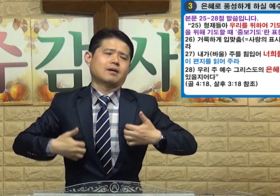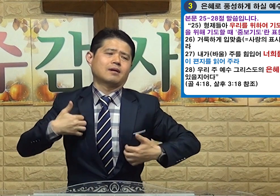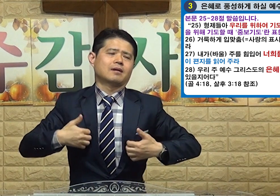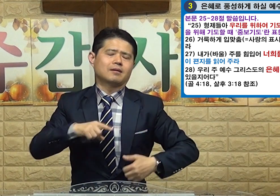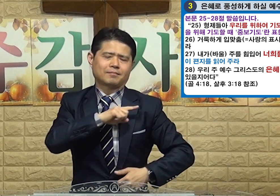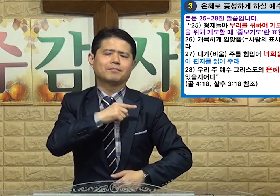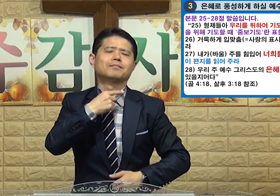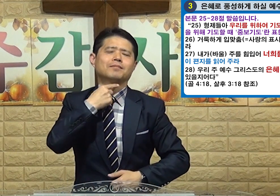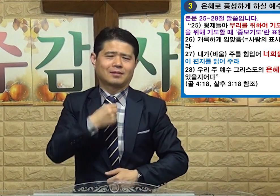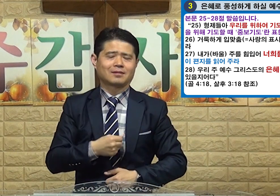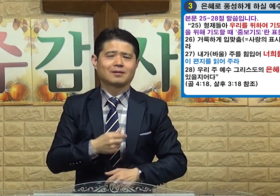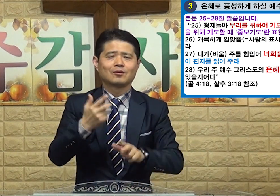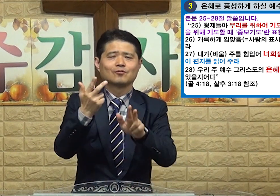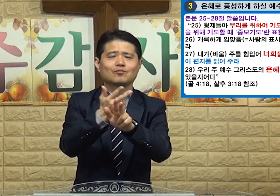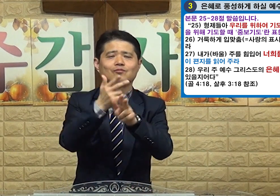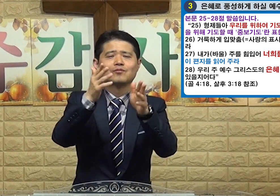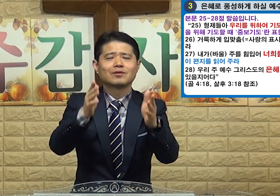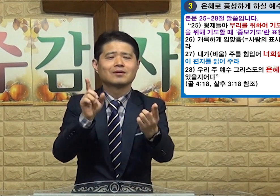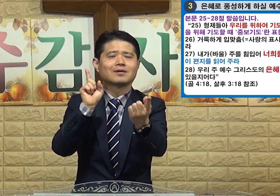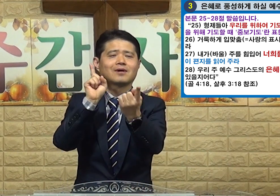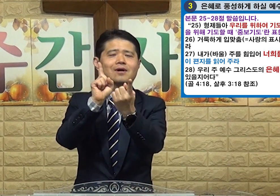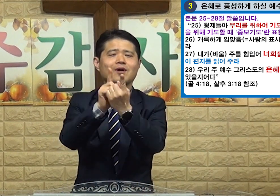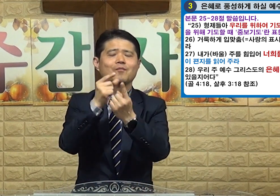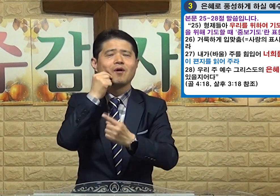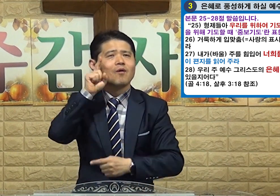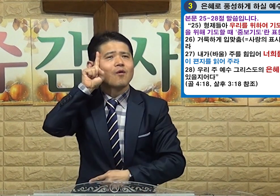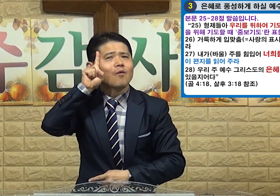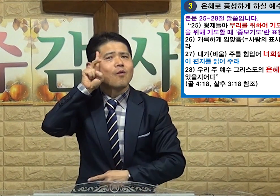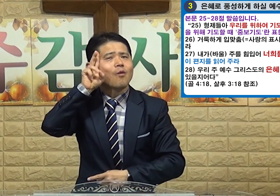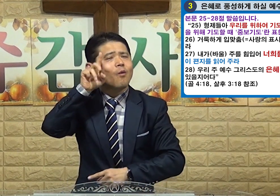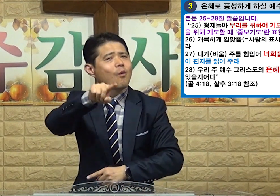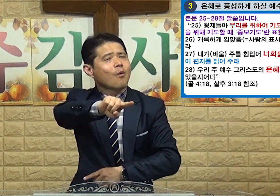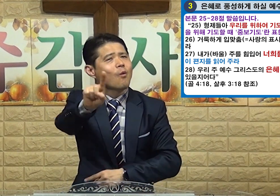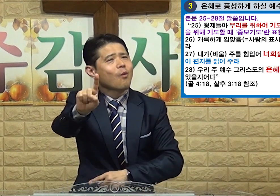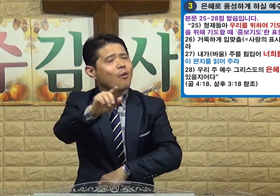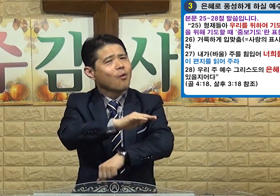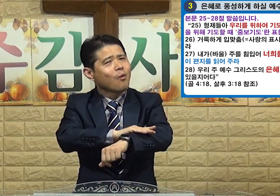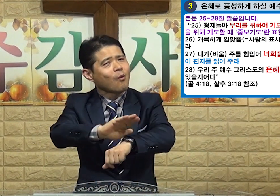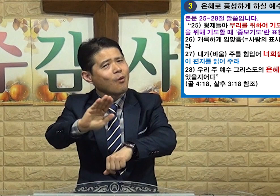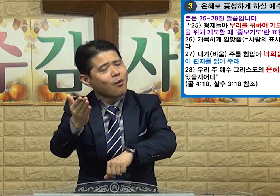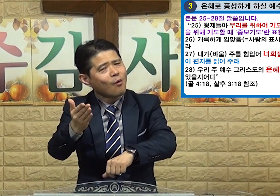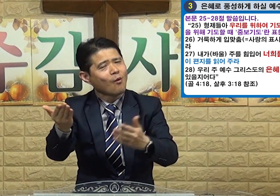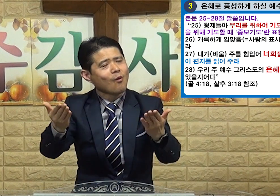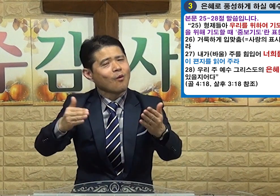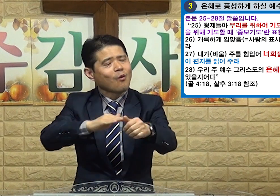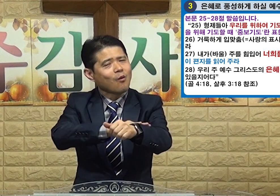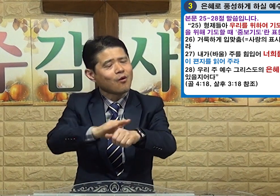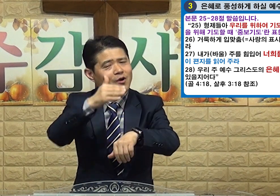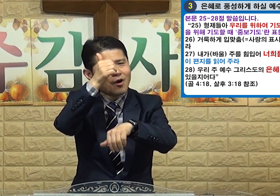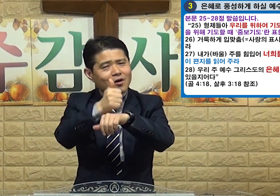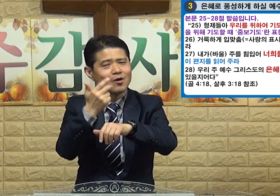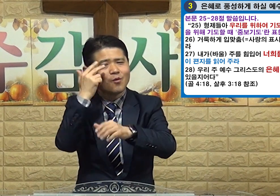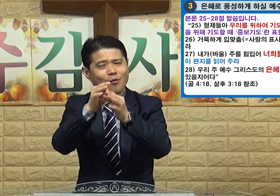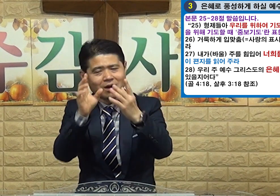강건하게 기뻐하라고 했습니다. 우리가 일주일 만에 만났는데 어떻게